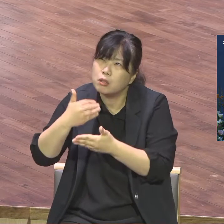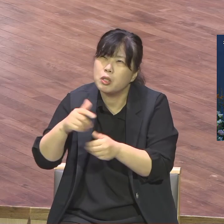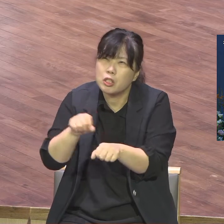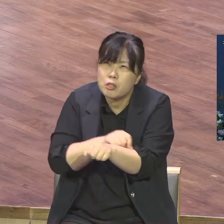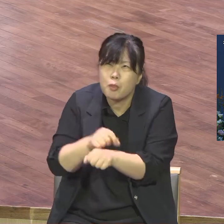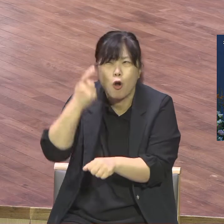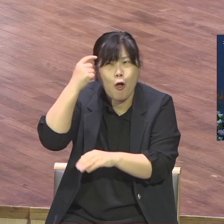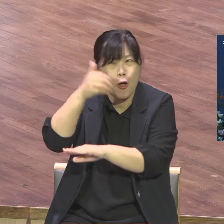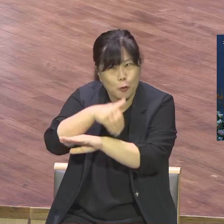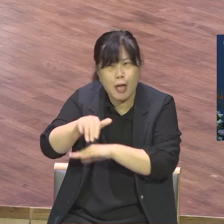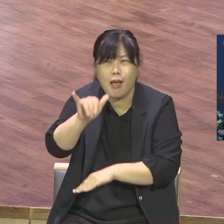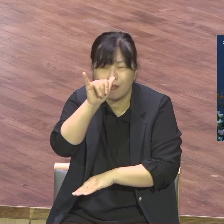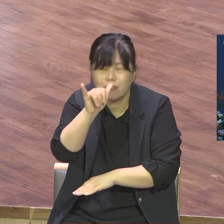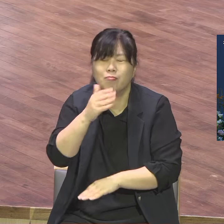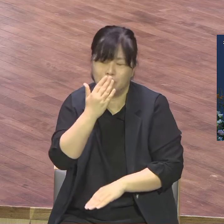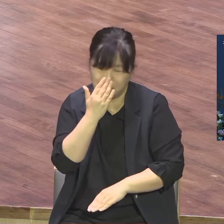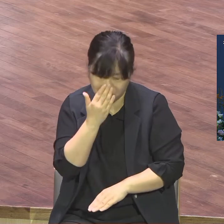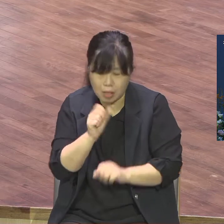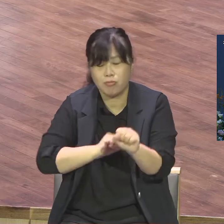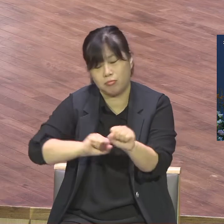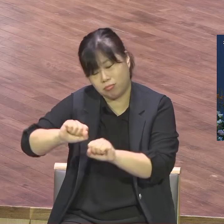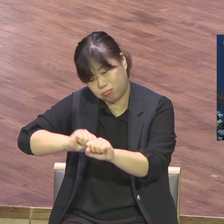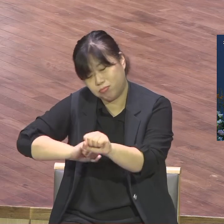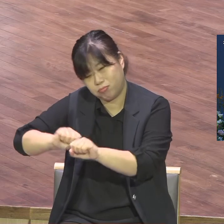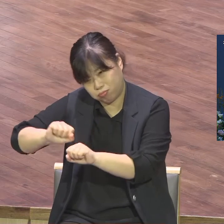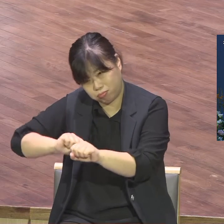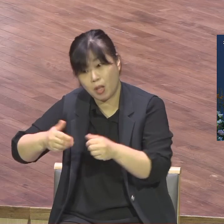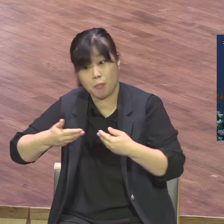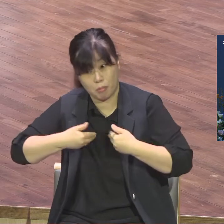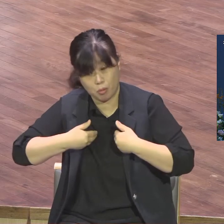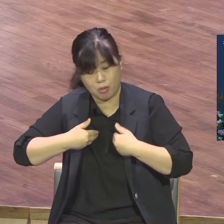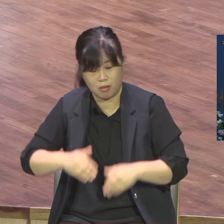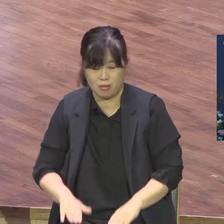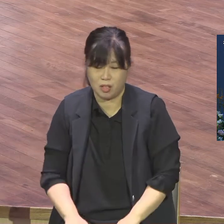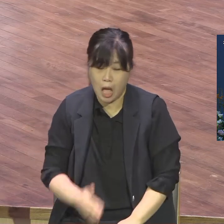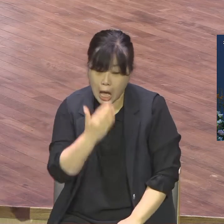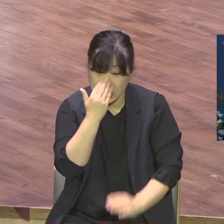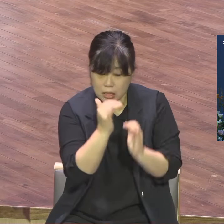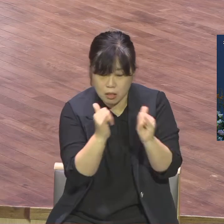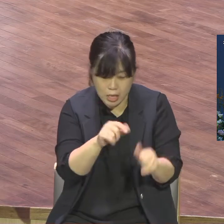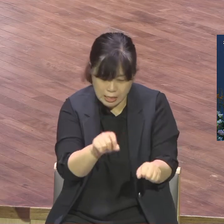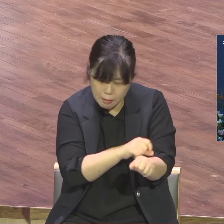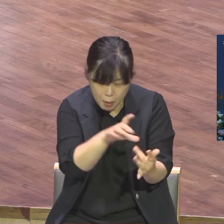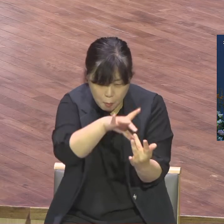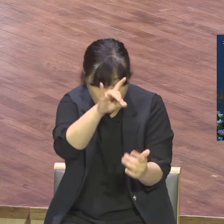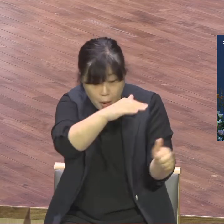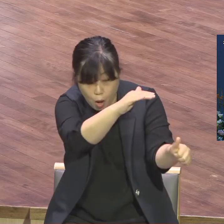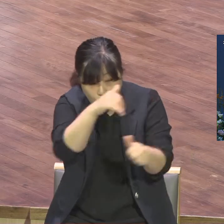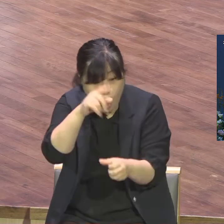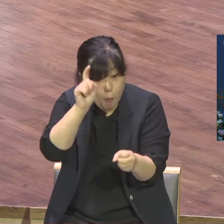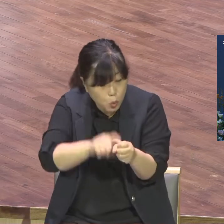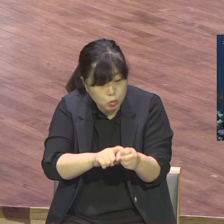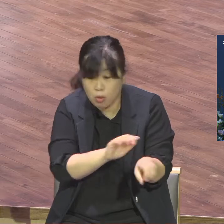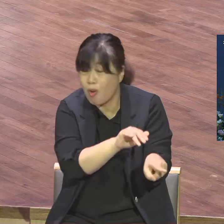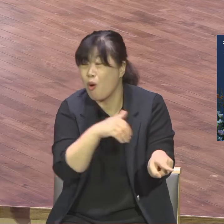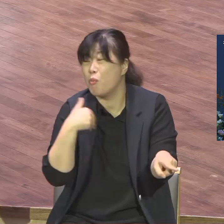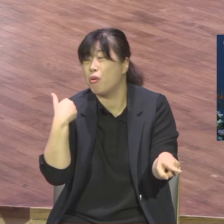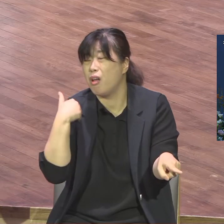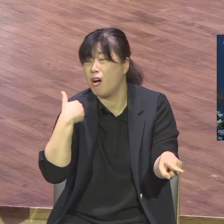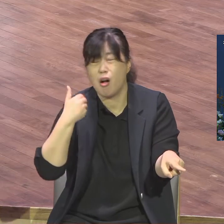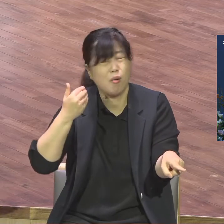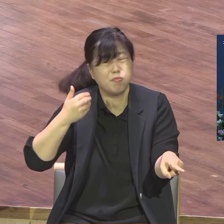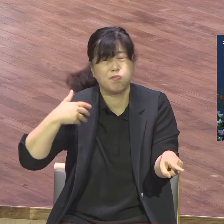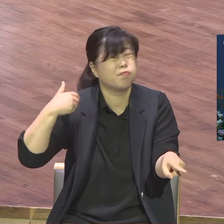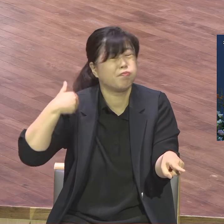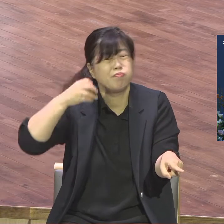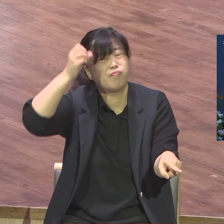아, 선민이 못 깨달으면 철저한 징계입니다. 징계. 징계예요. 상급이 되는데 징계가